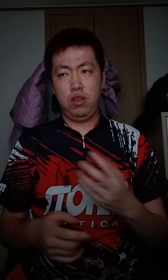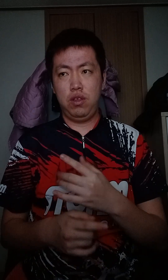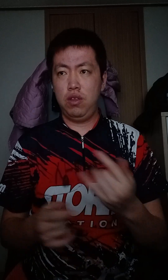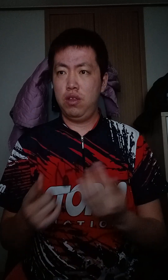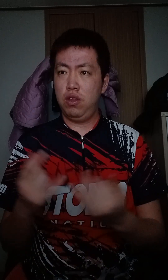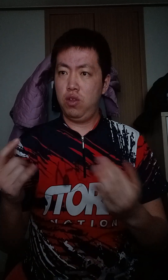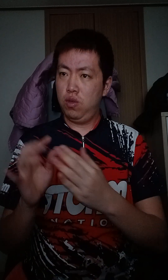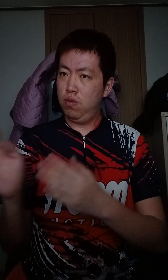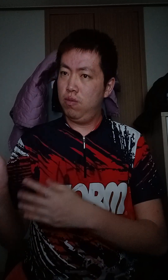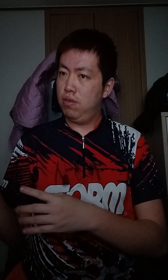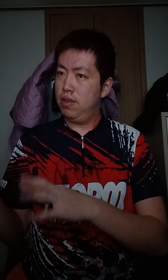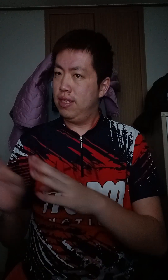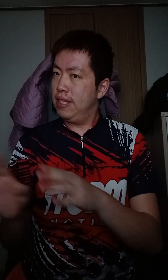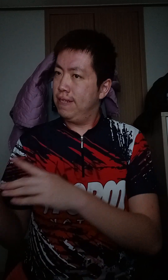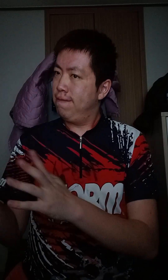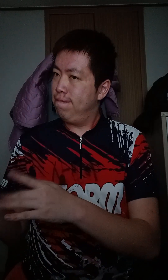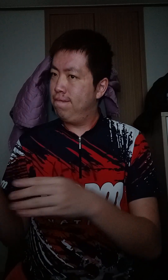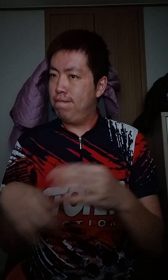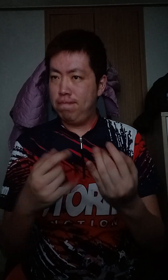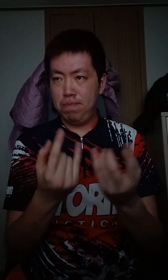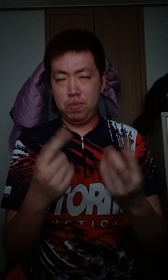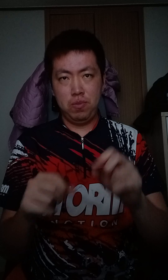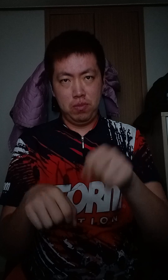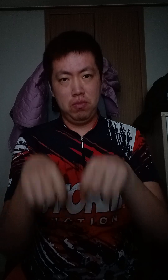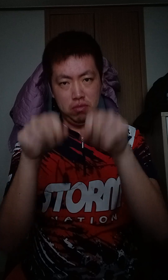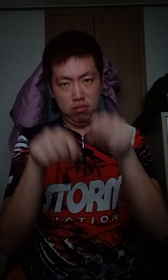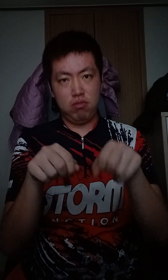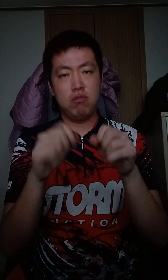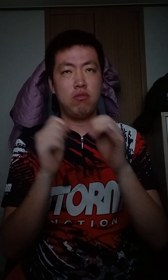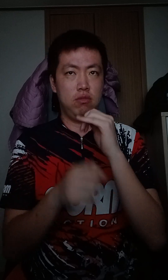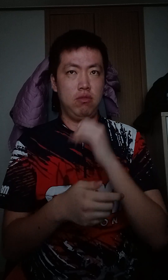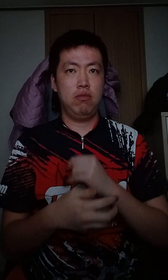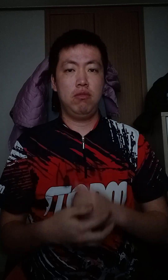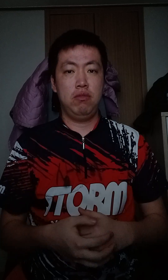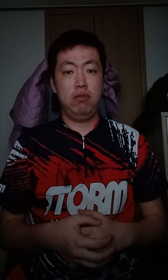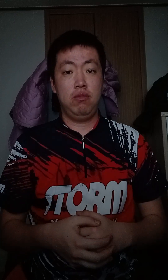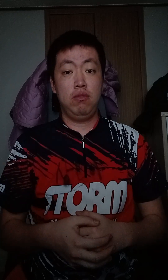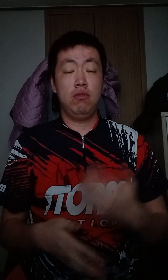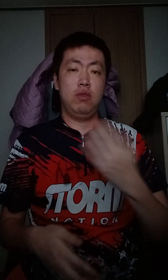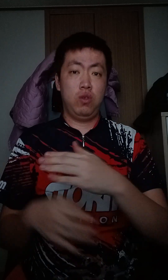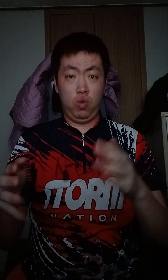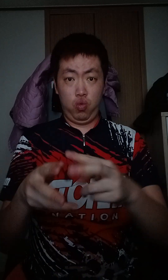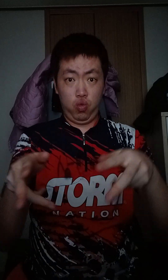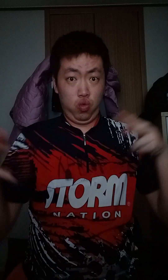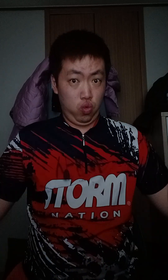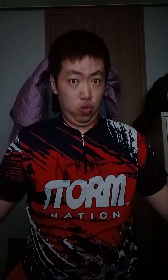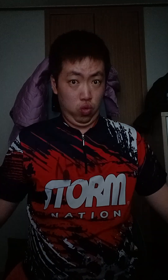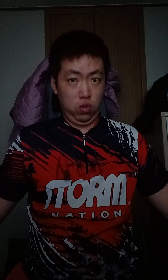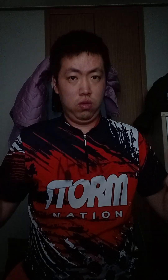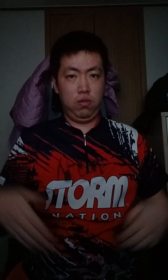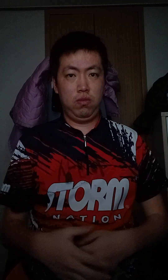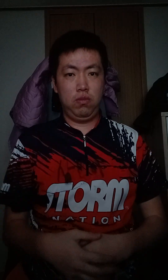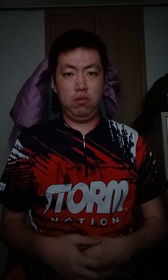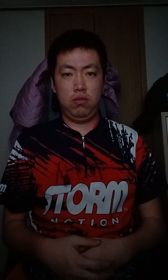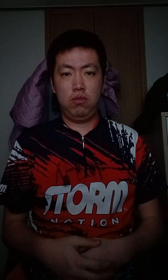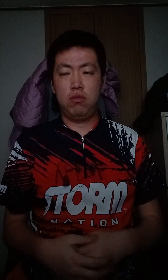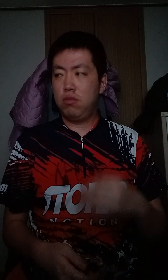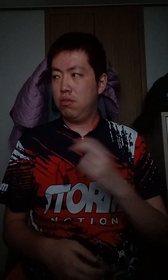옆으로 장애인들을 위한 손잡이가 설치되어 있습니다. 공간도 넓습니다. 휠체어를 탄